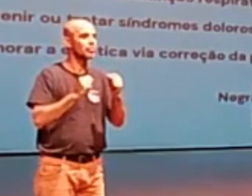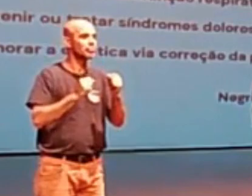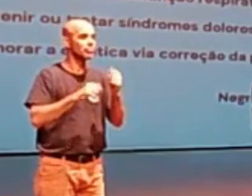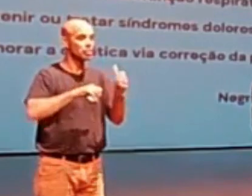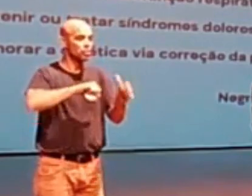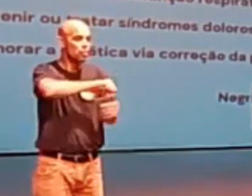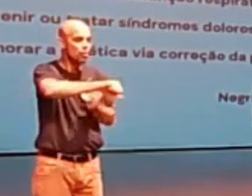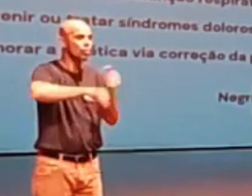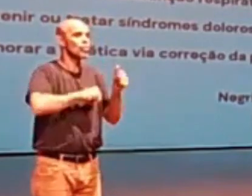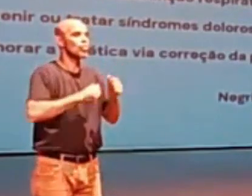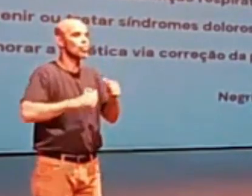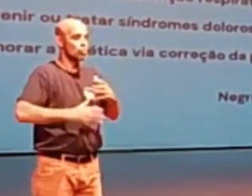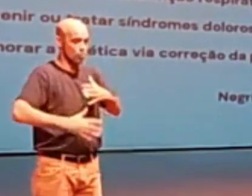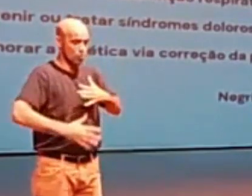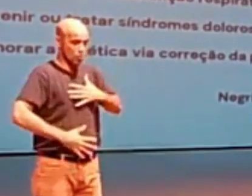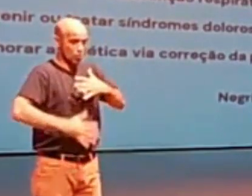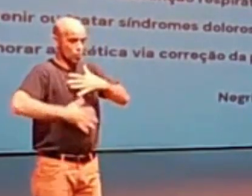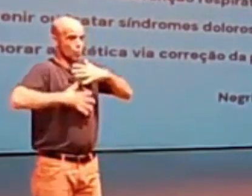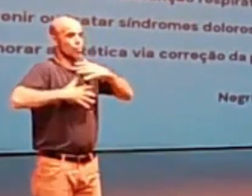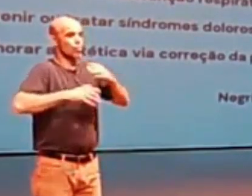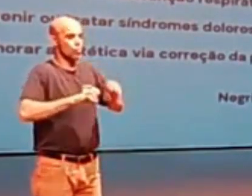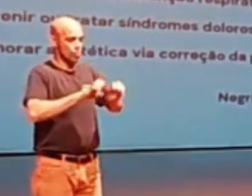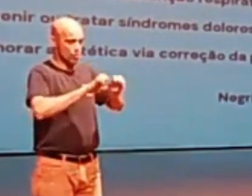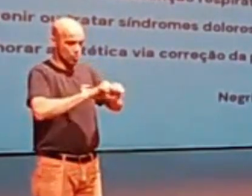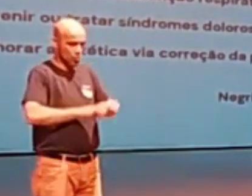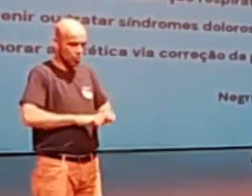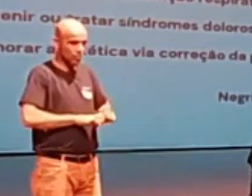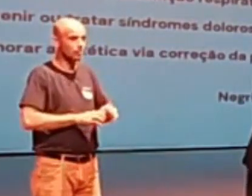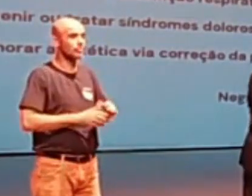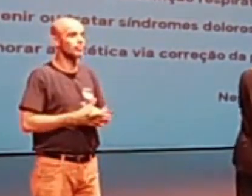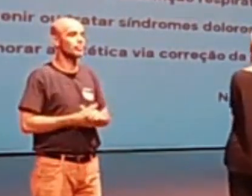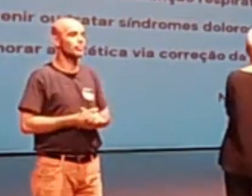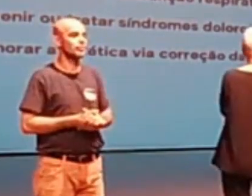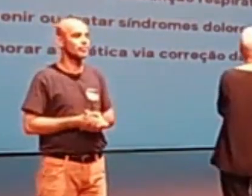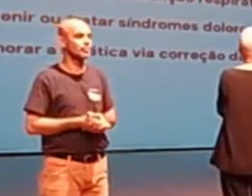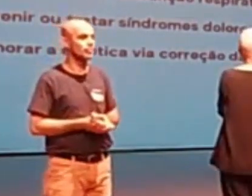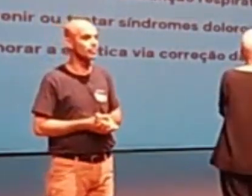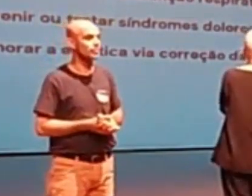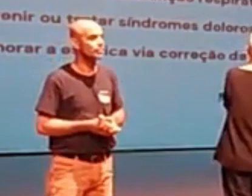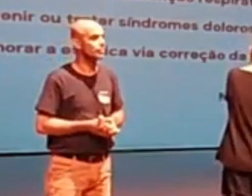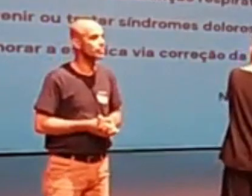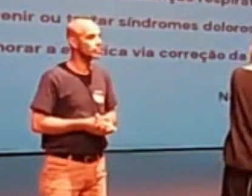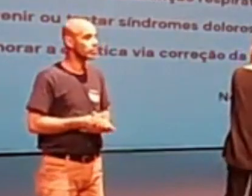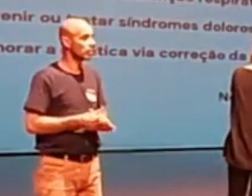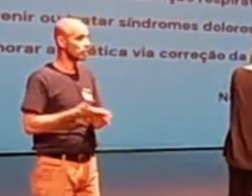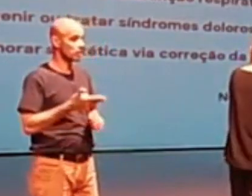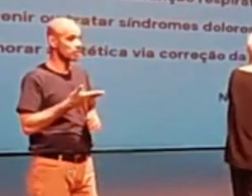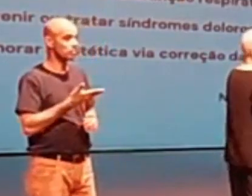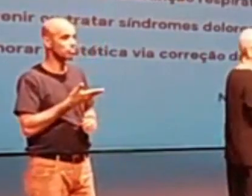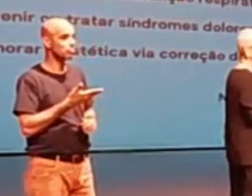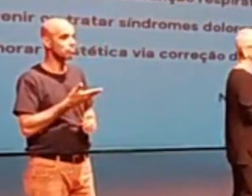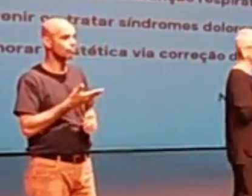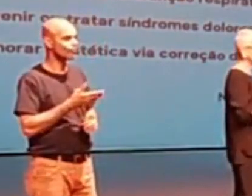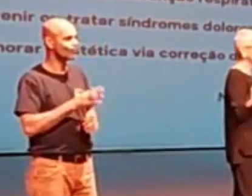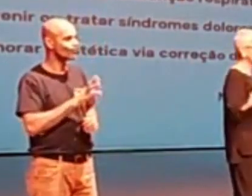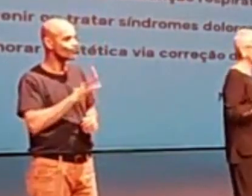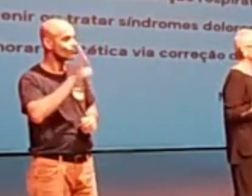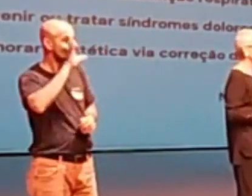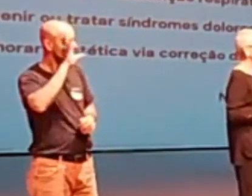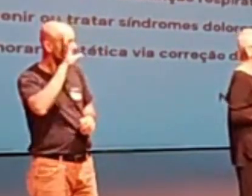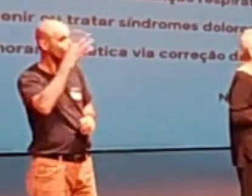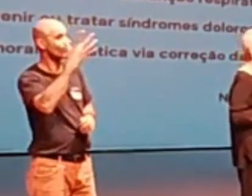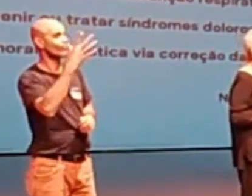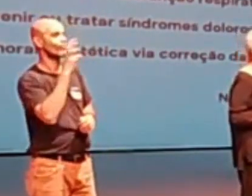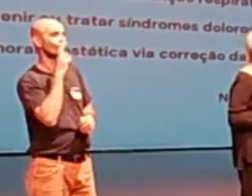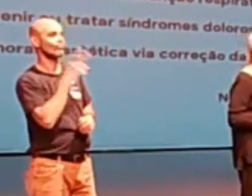alteração de estrutura para vocês, tá? Para a pessoa que tem, e que um grande resultado já é parar